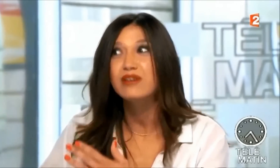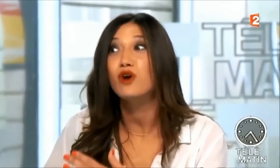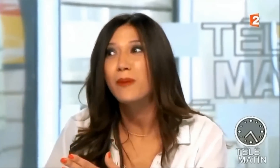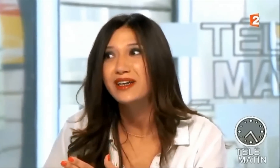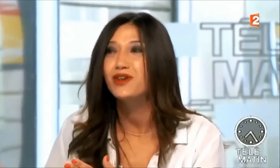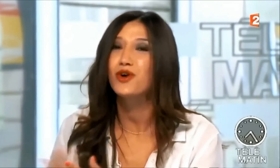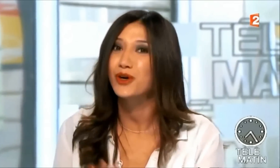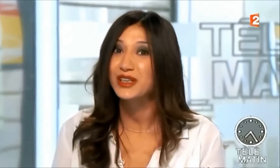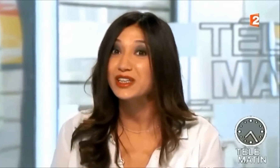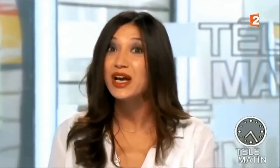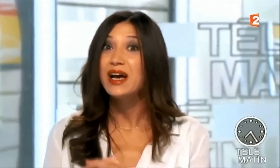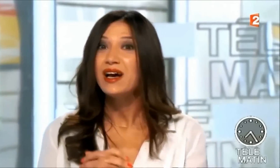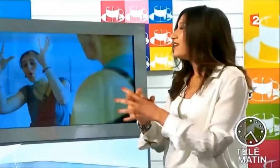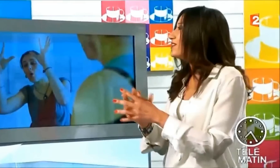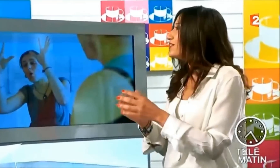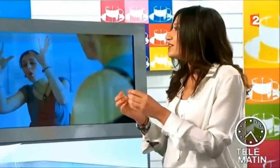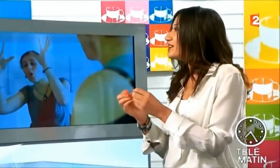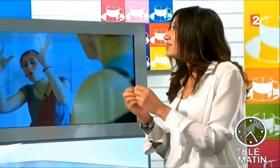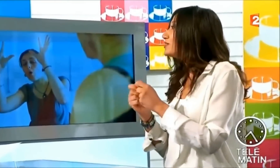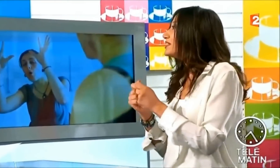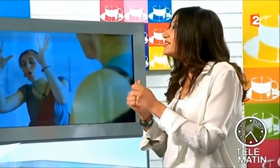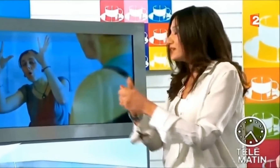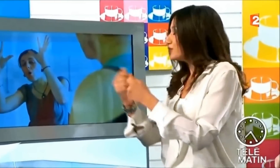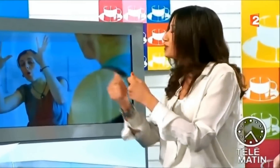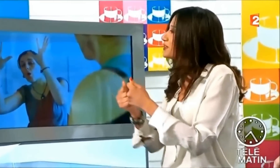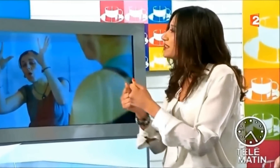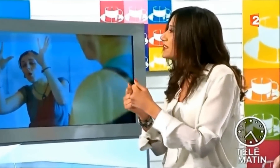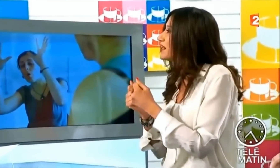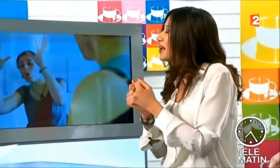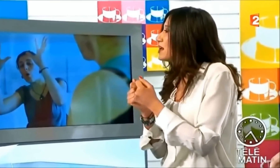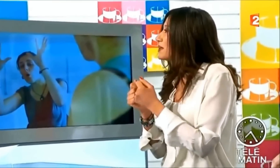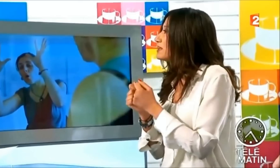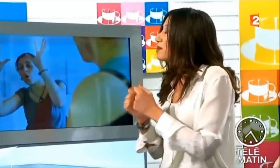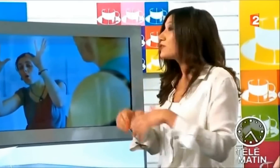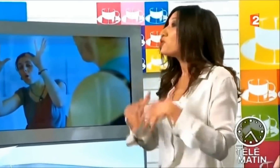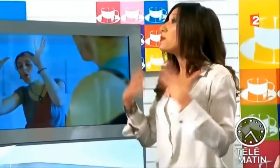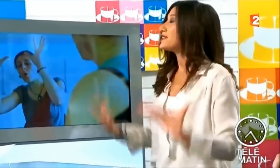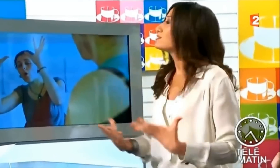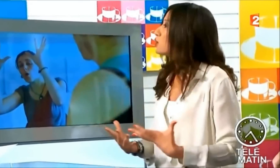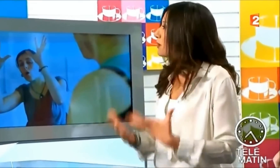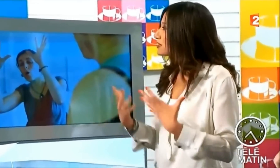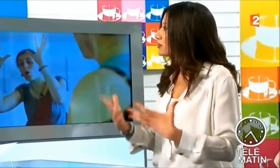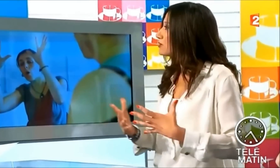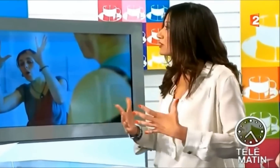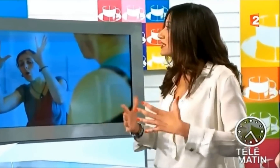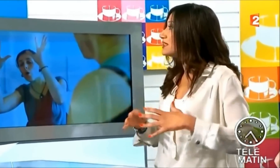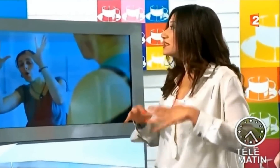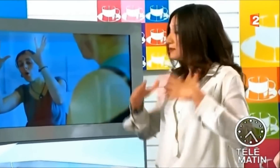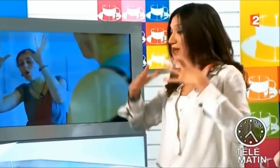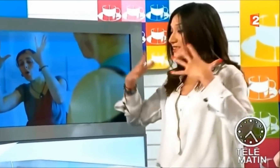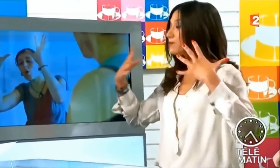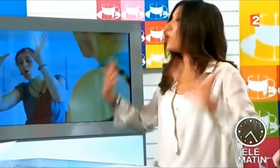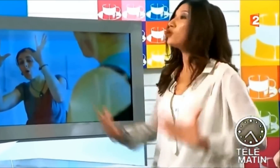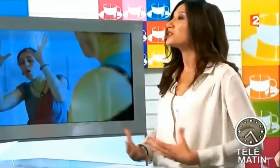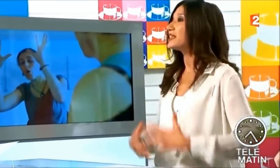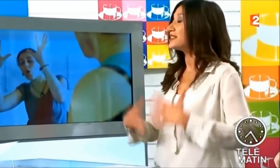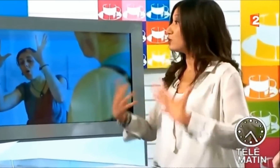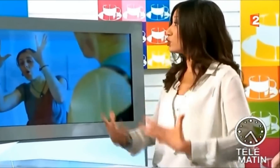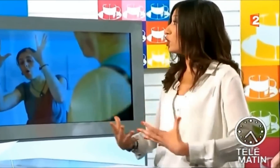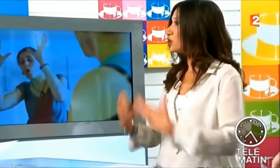ils vont en parler dans le reportage. La langue des signes se signe, mais il parle de placement. Parce que la langue des signes, c'est le placement entier. C'est le corps,